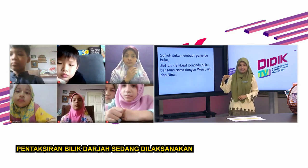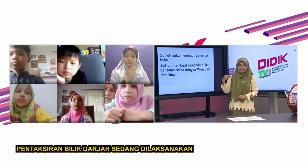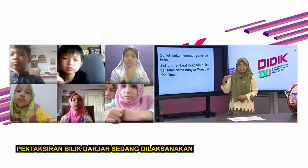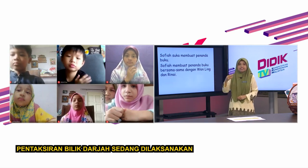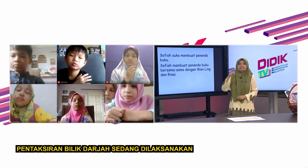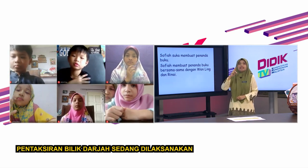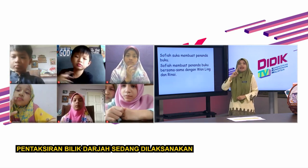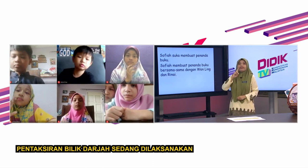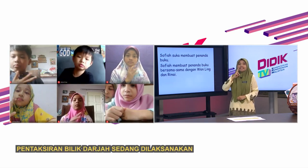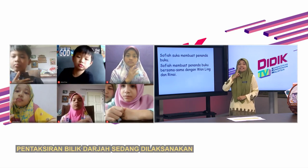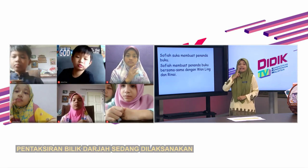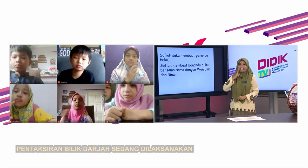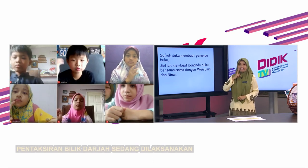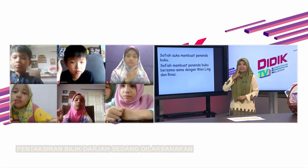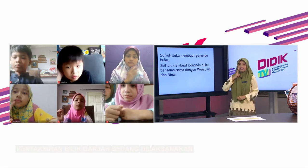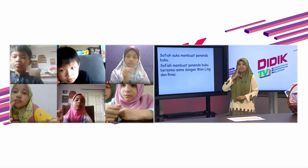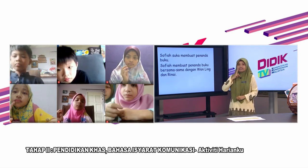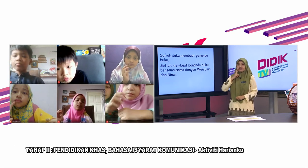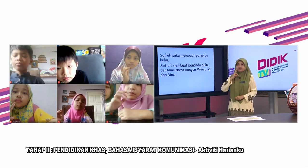dan Rinai.